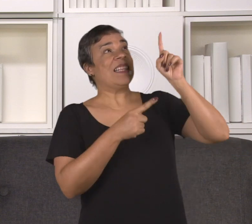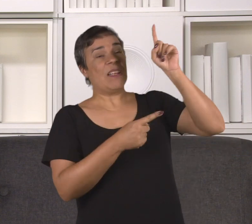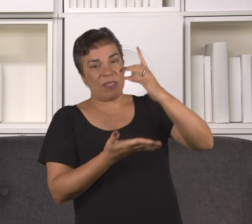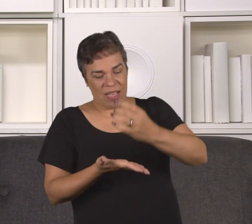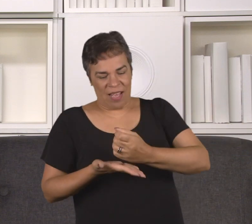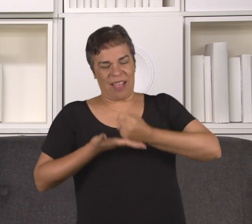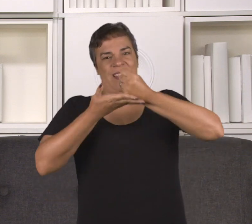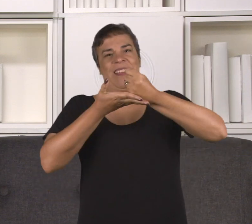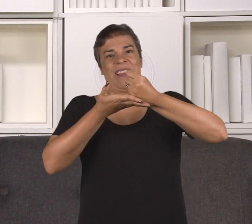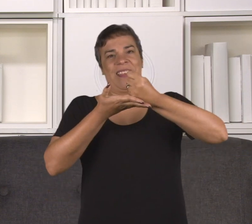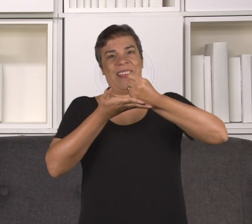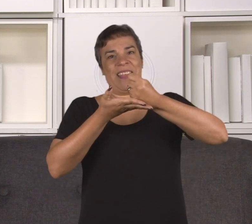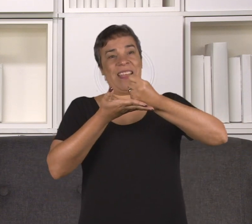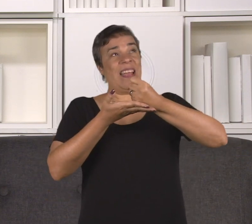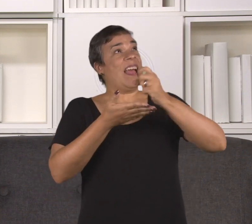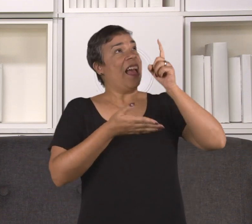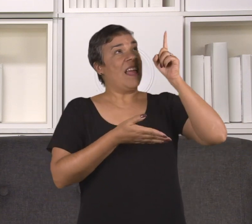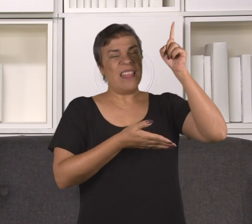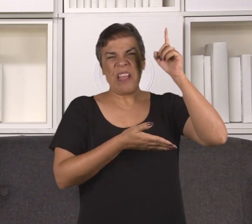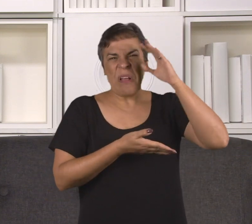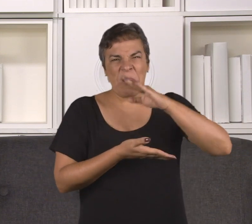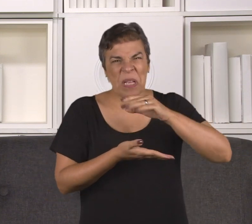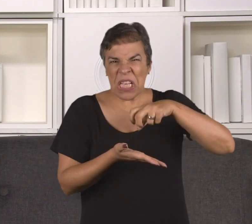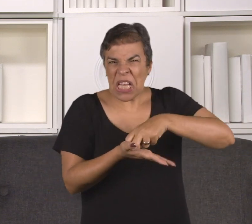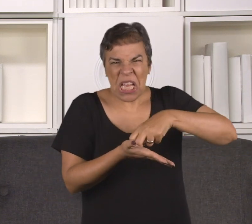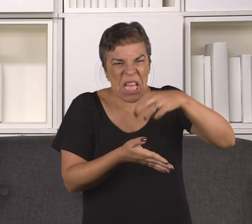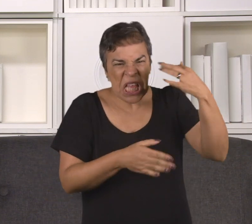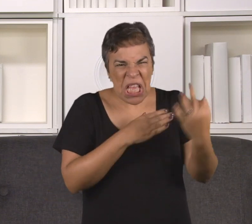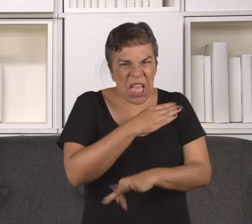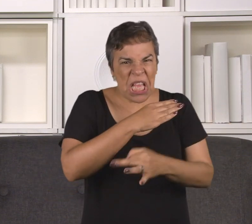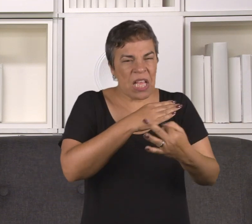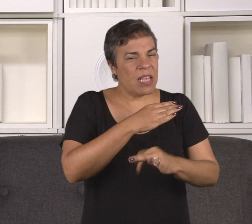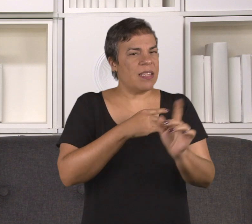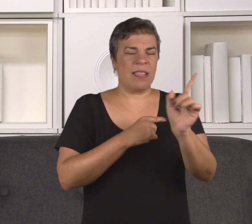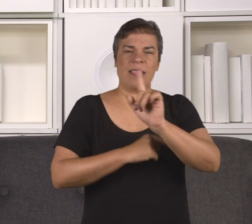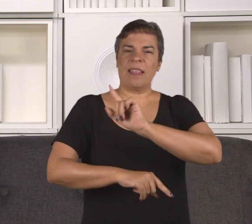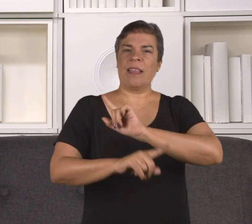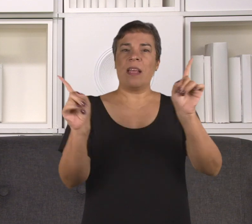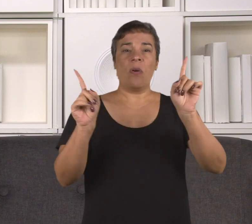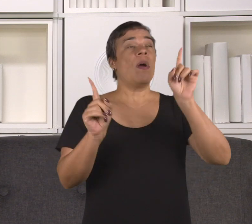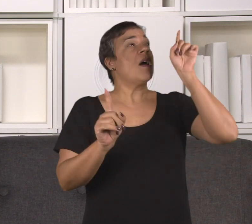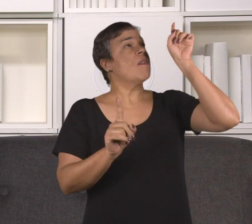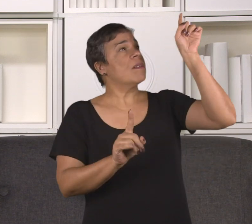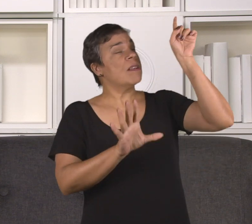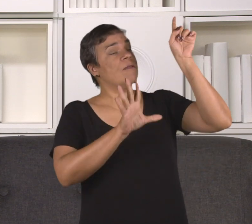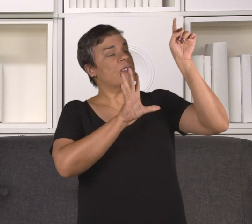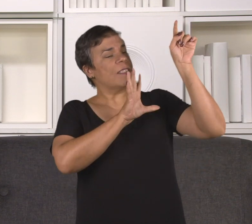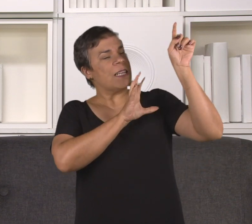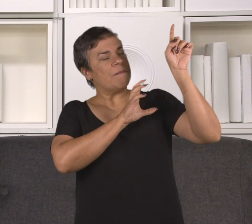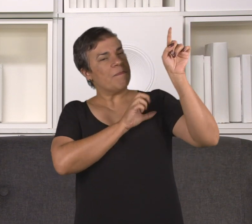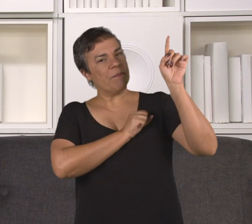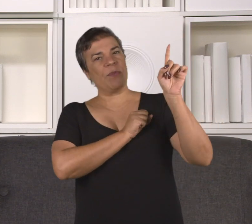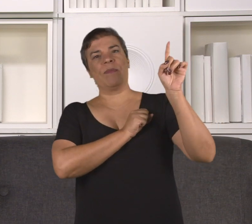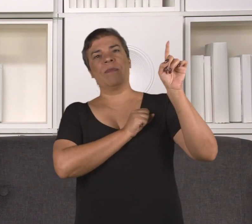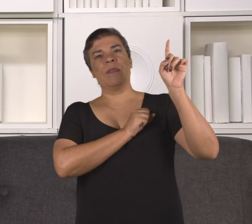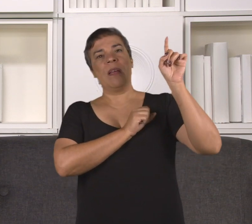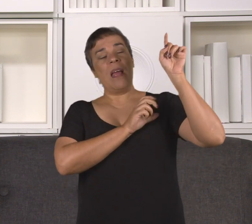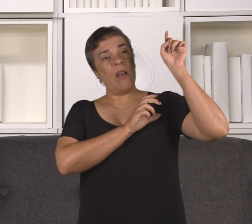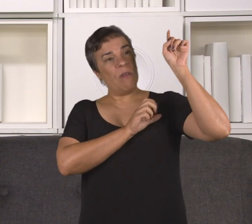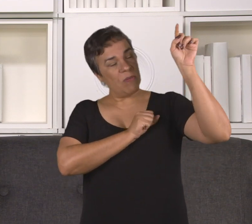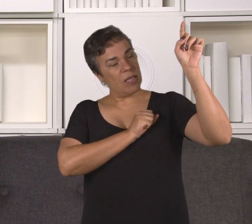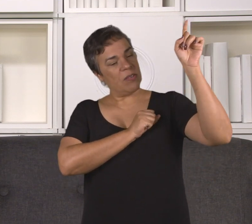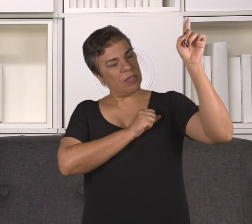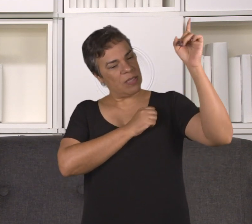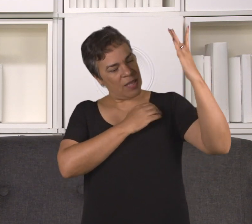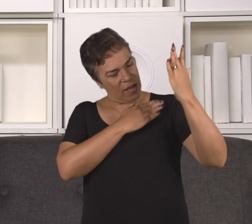redenção, Deus que não é o Deus da maldição e do castigo, é o Deus que não está contra